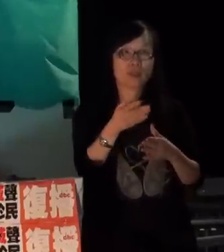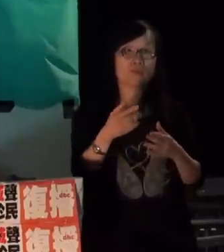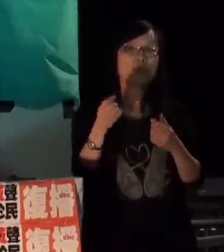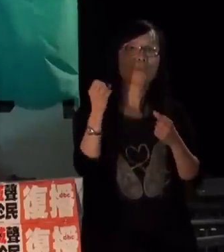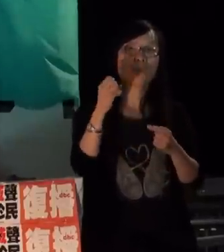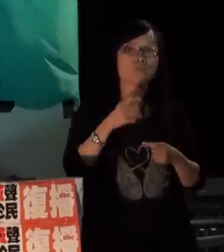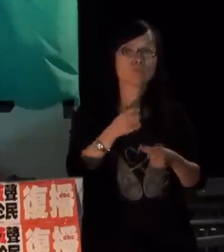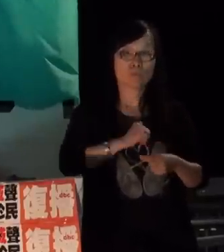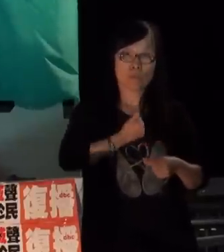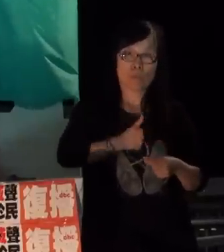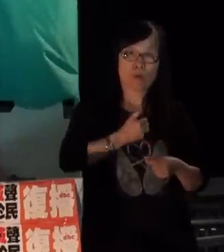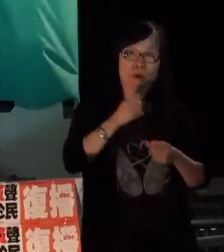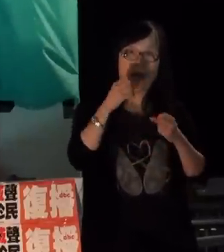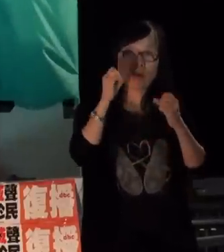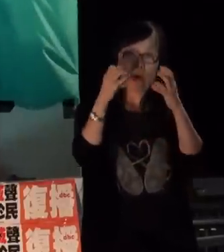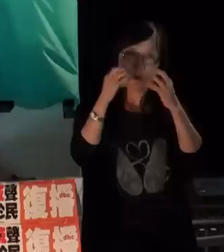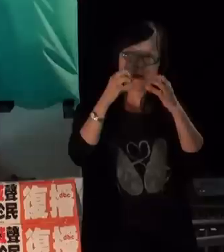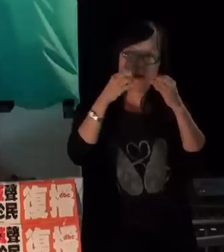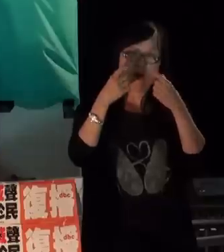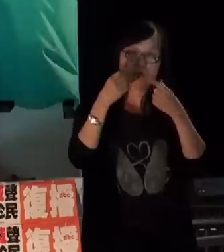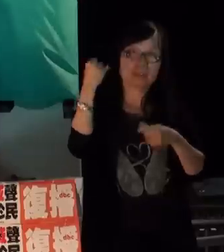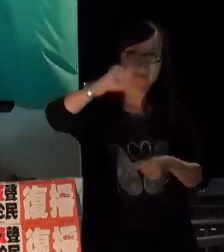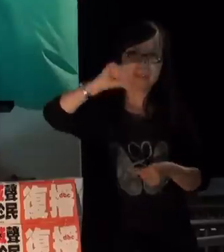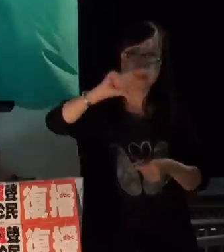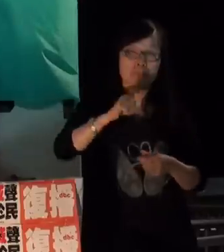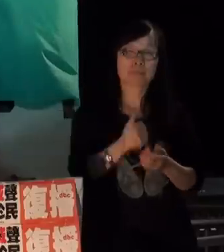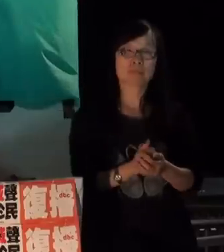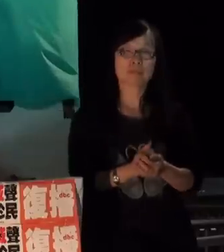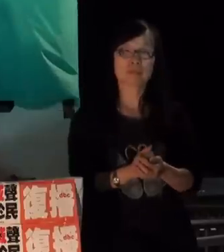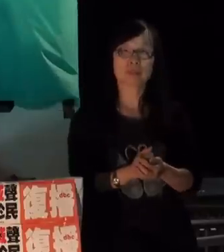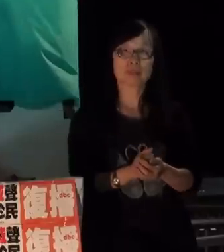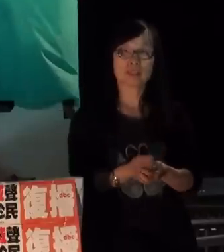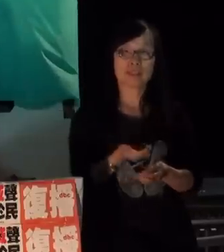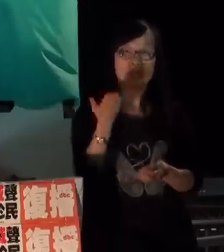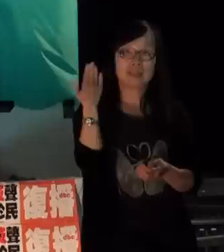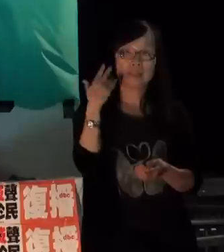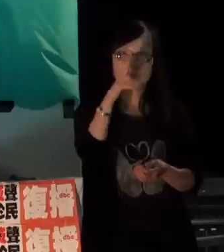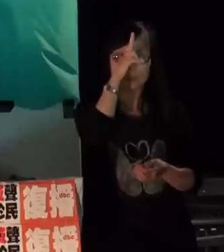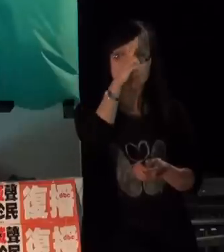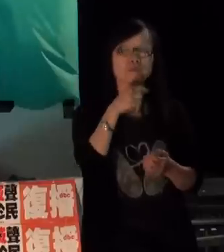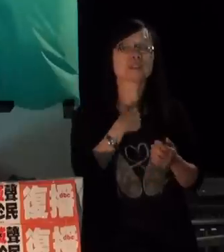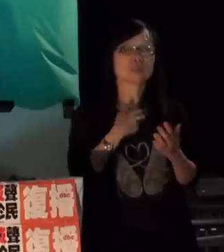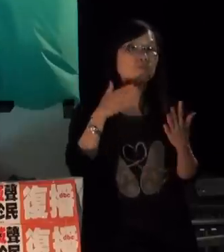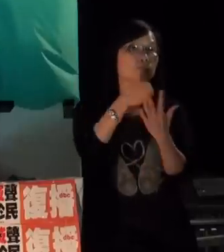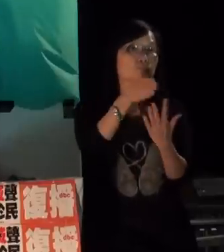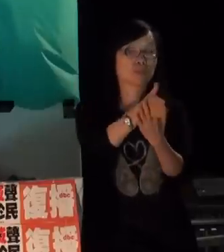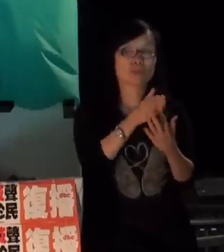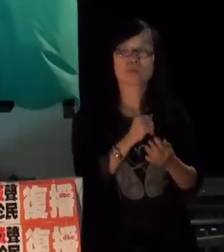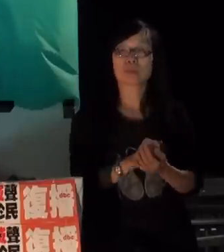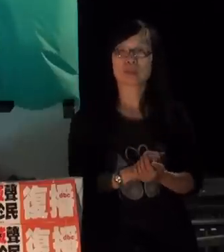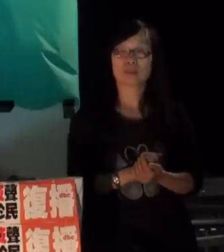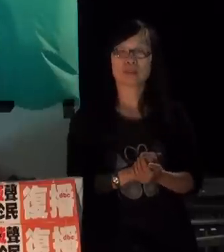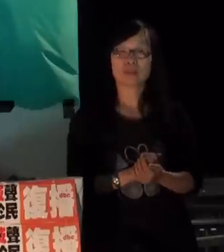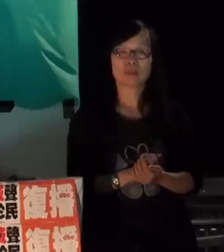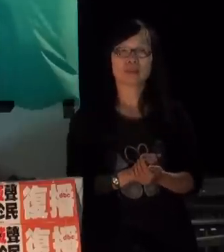方談判破裂。佢出現罷工啊嘛，咁當時呢個政府咪介入咯，係咪又話